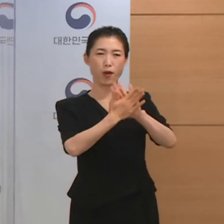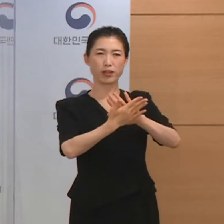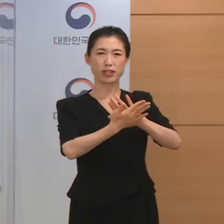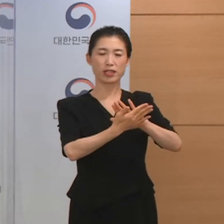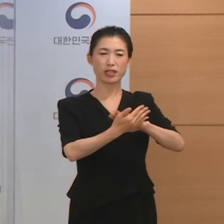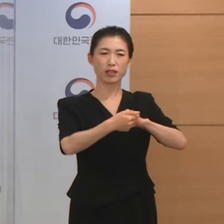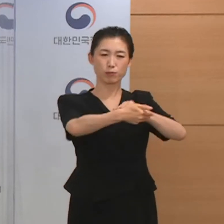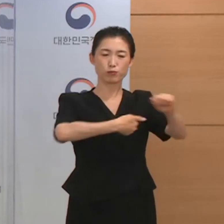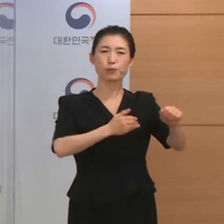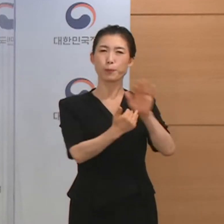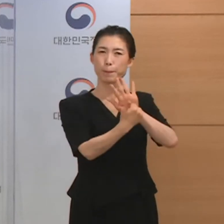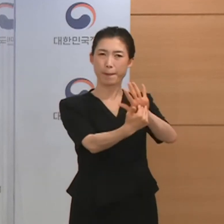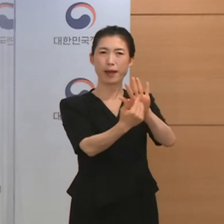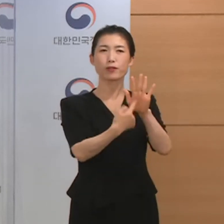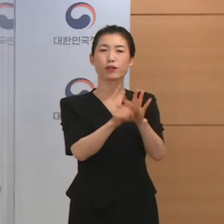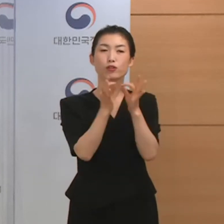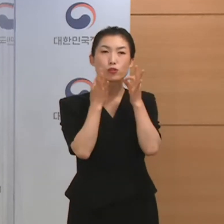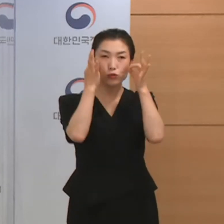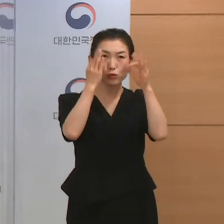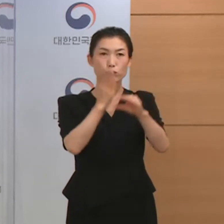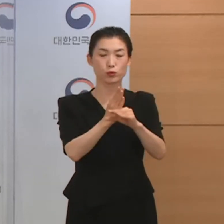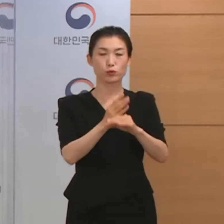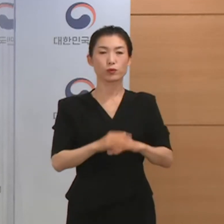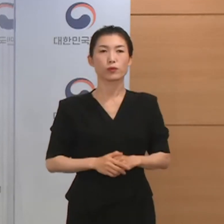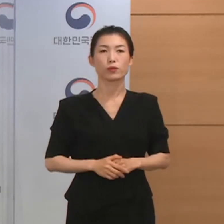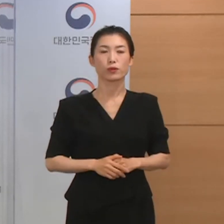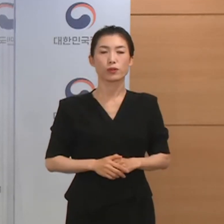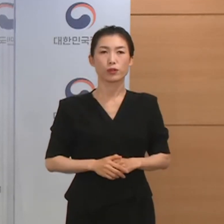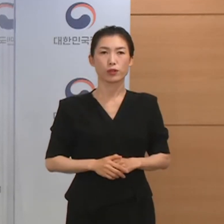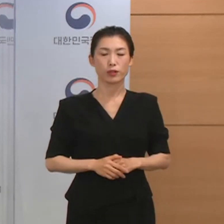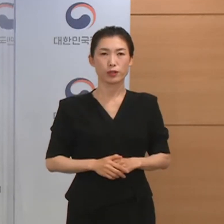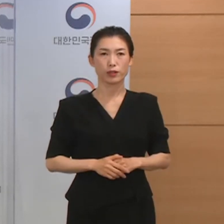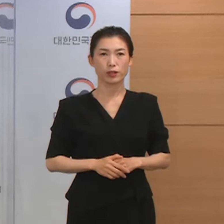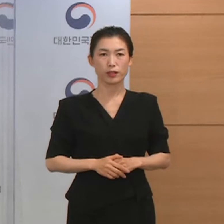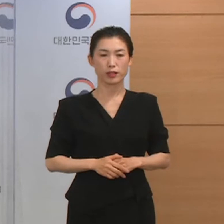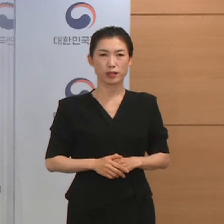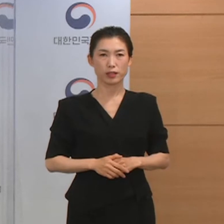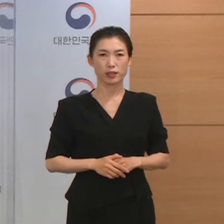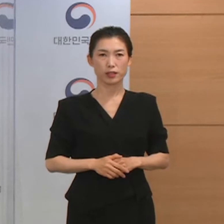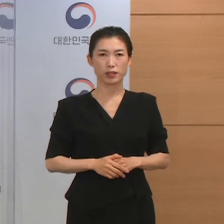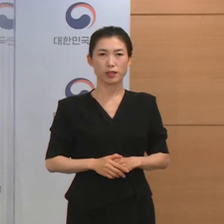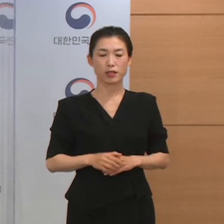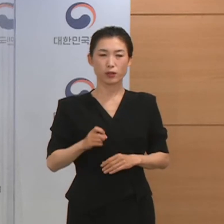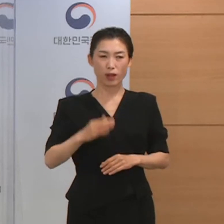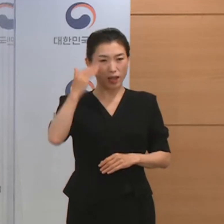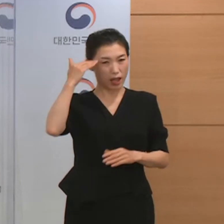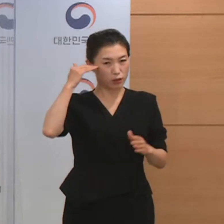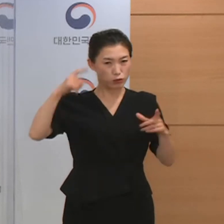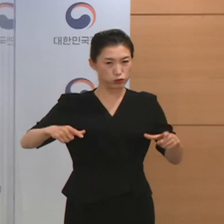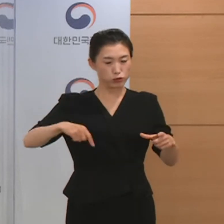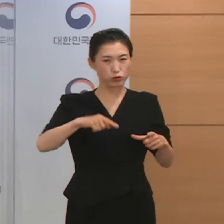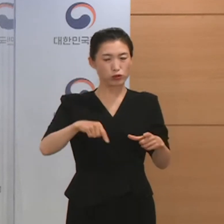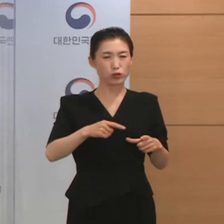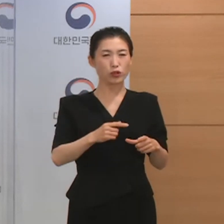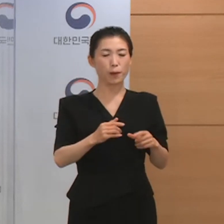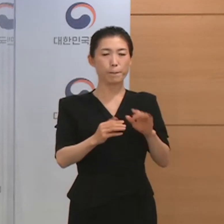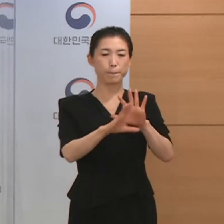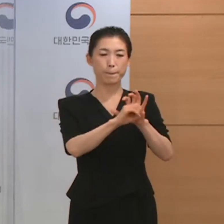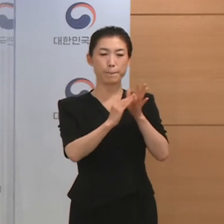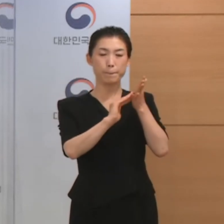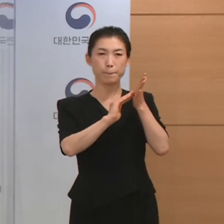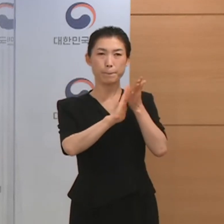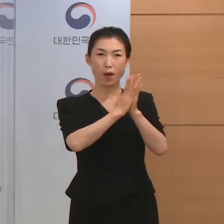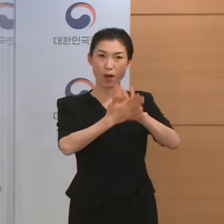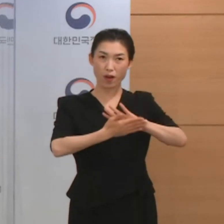많이 노력을 하고 있고 현재 변이 바이러스도 많이 나타나고 있는 영국 변이인 경우에는 지금